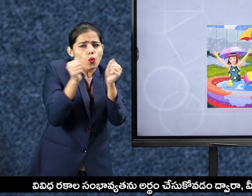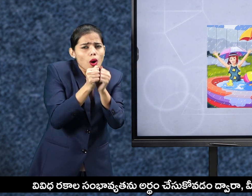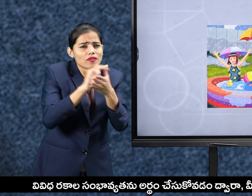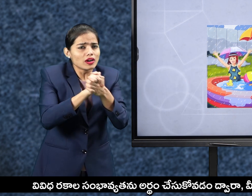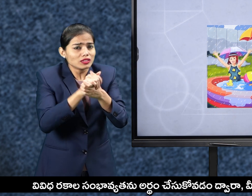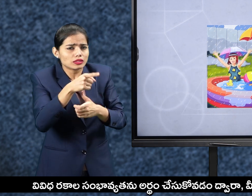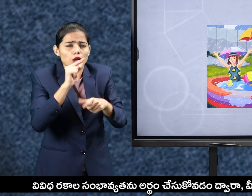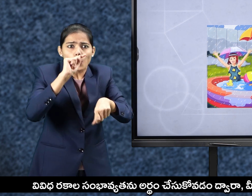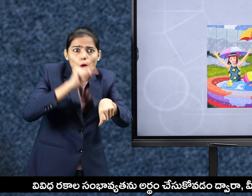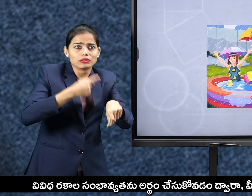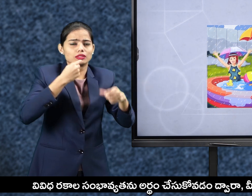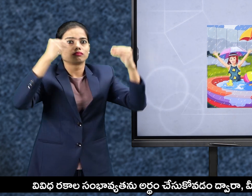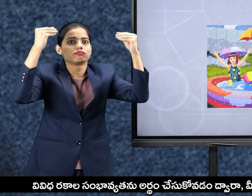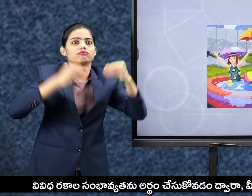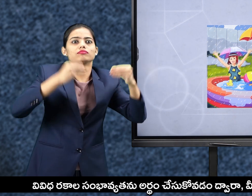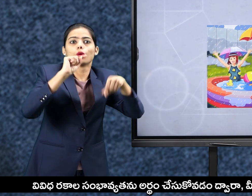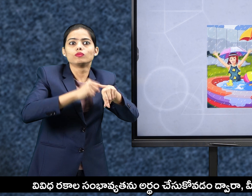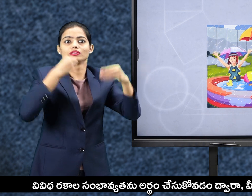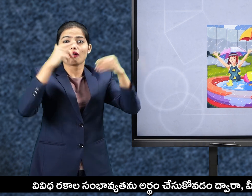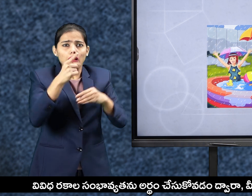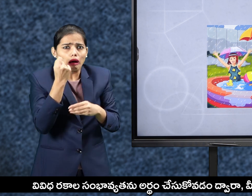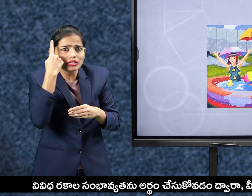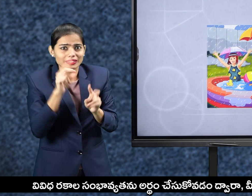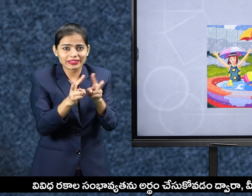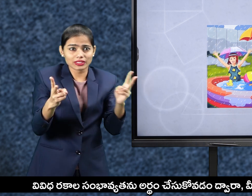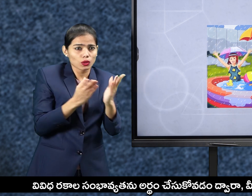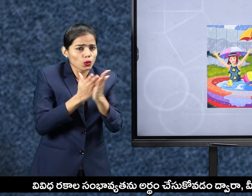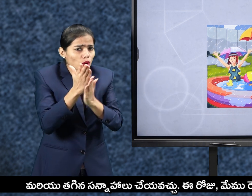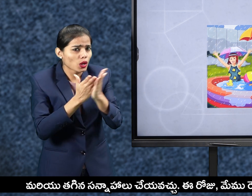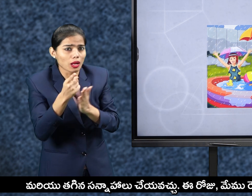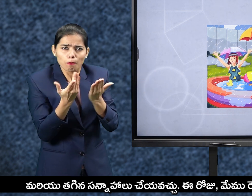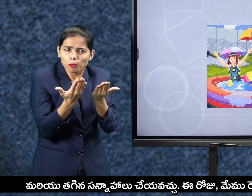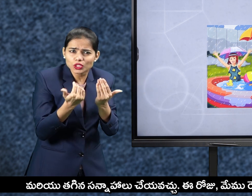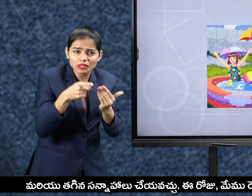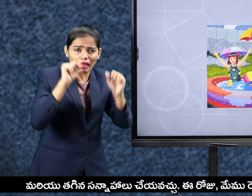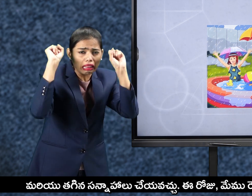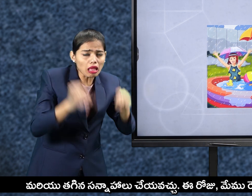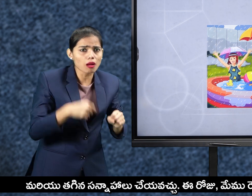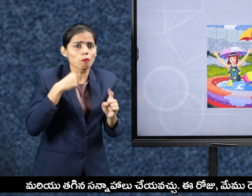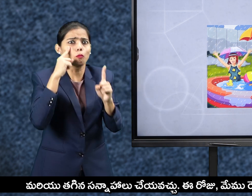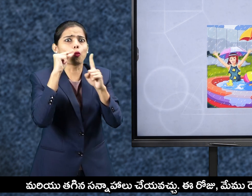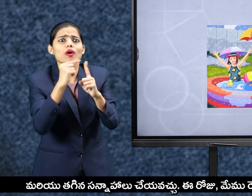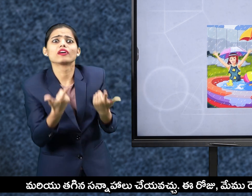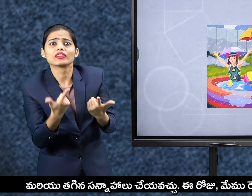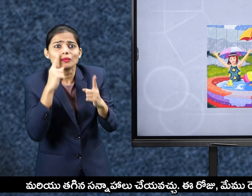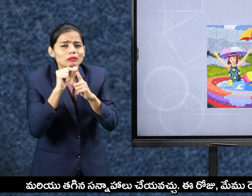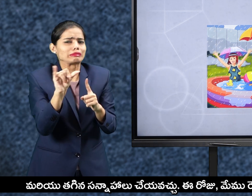సంభావ్యతను అర్థం చేసుకోవటం ద్వారా మీరు వర్షం యొక్క సంభావ్యతను అంచనా వేయవచ్చు, తగిన సన్నాహాలు చేయవచ్చు. ఈరోజు మనం రెండు